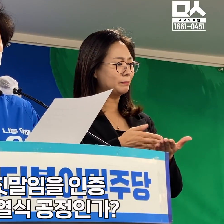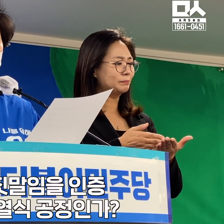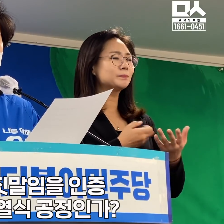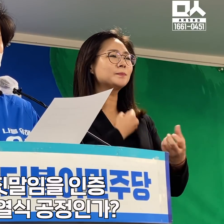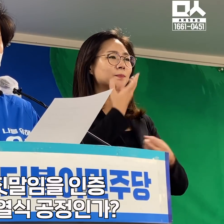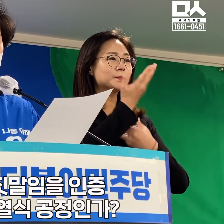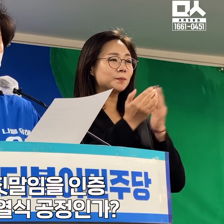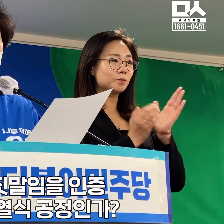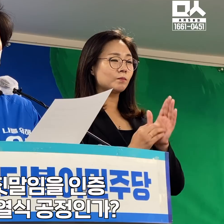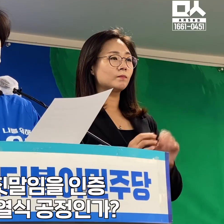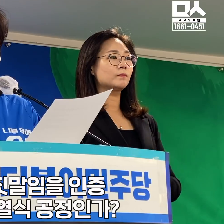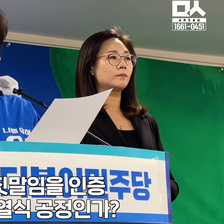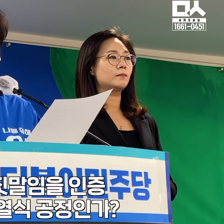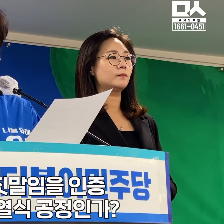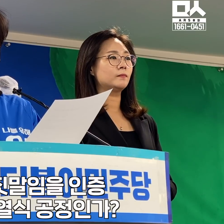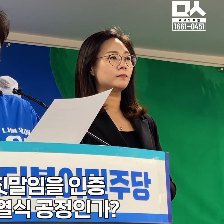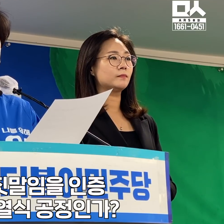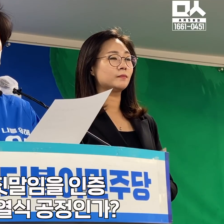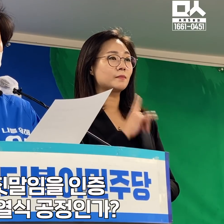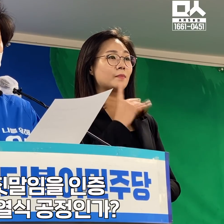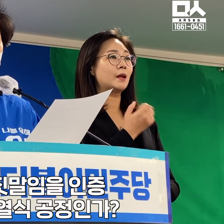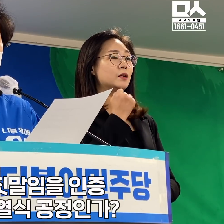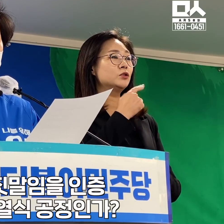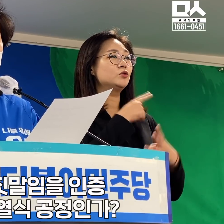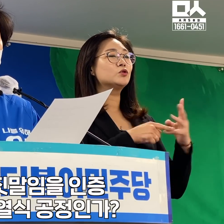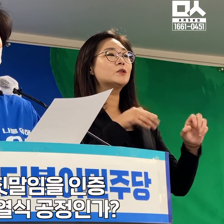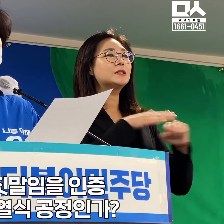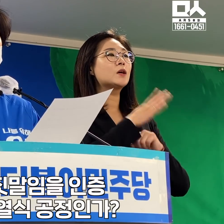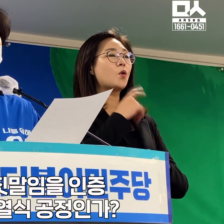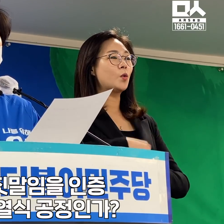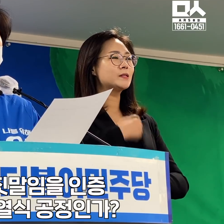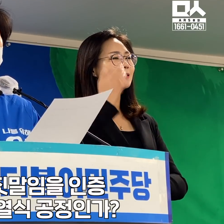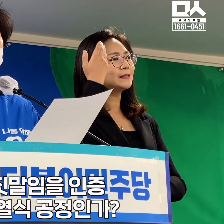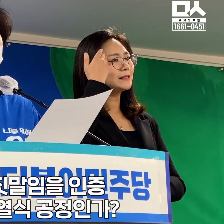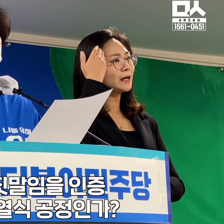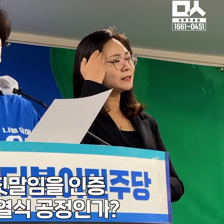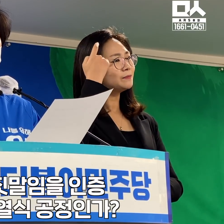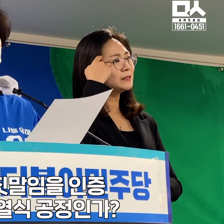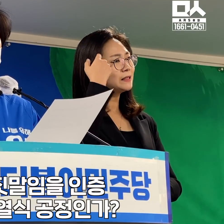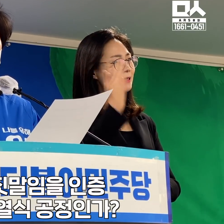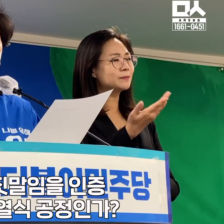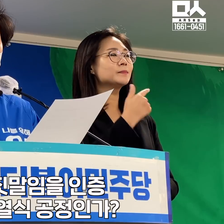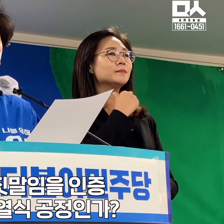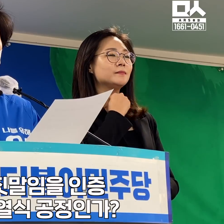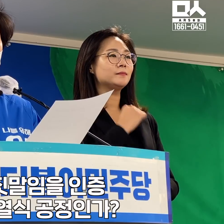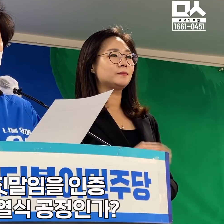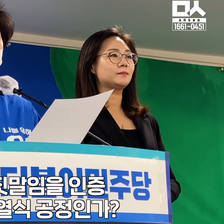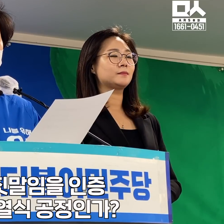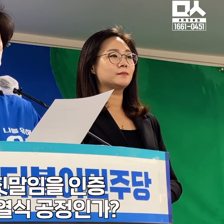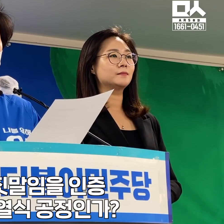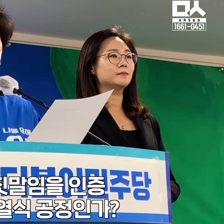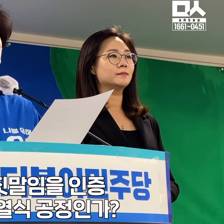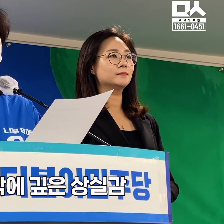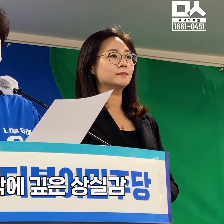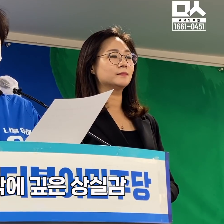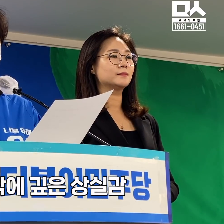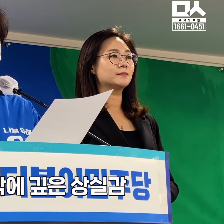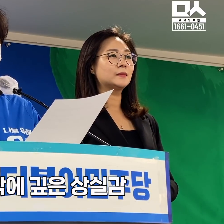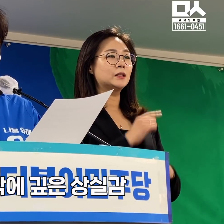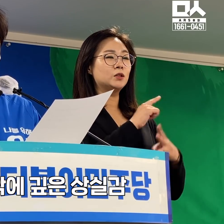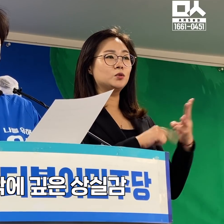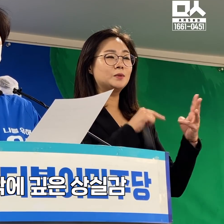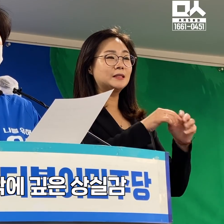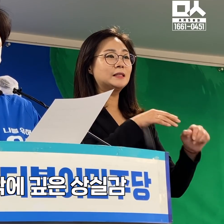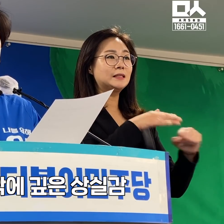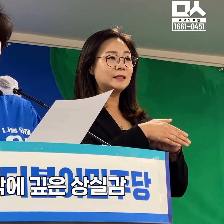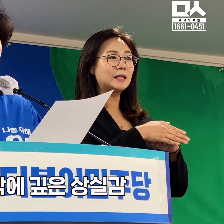자백한 것입니다. 이것이 윤석열식 공정과 상식인지 대묻지 않을 수 없습니다.